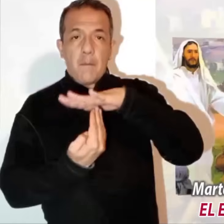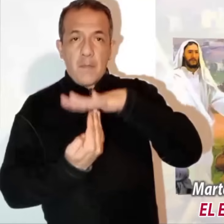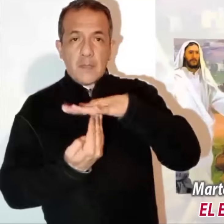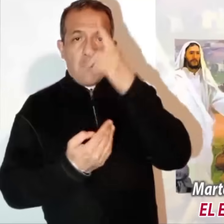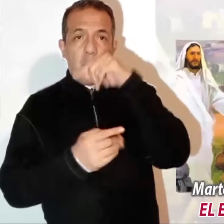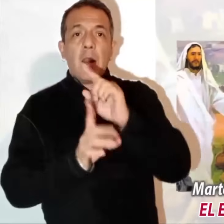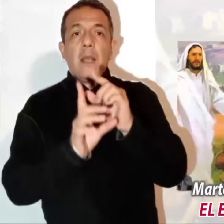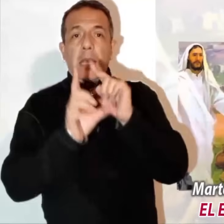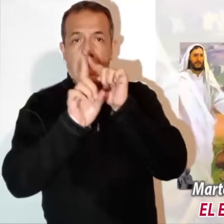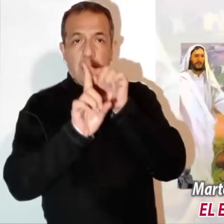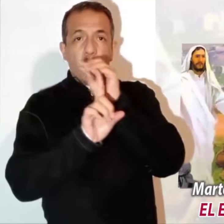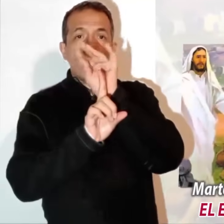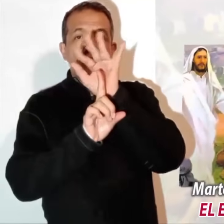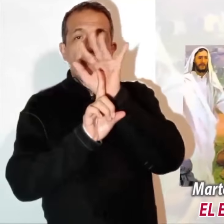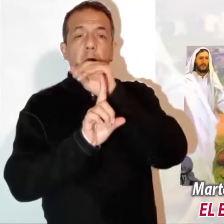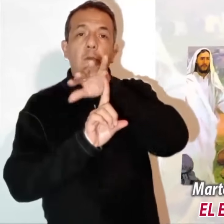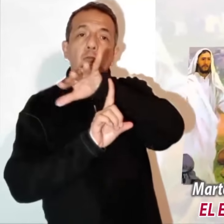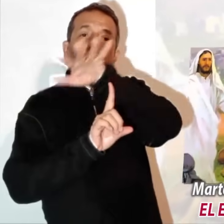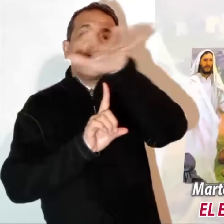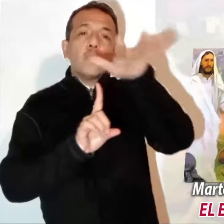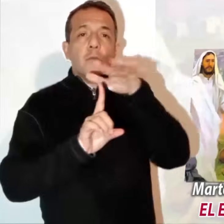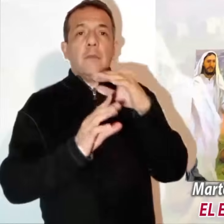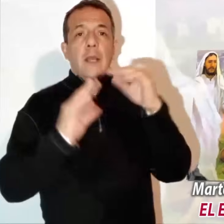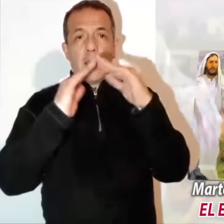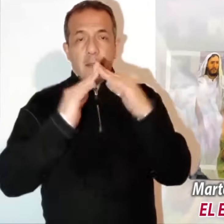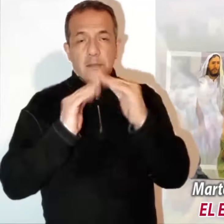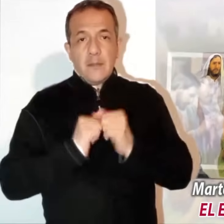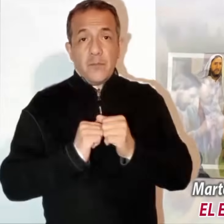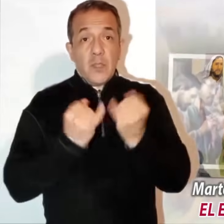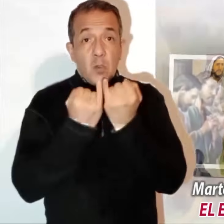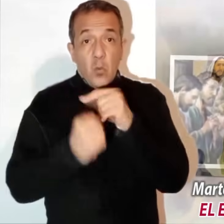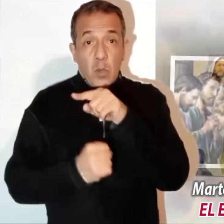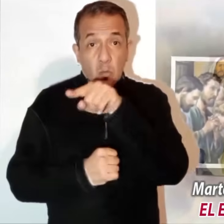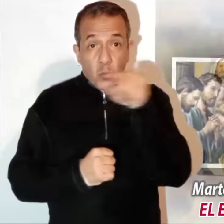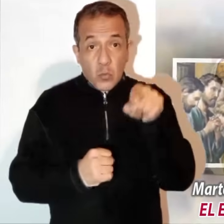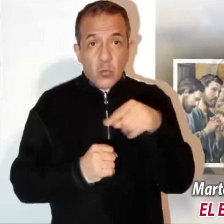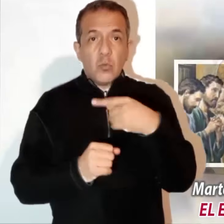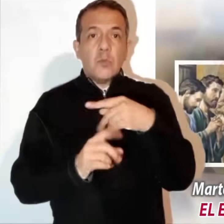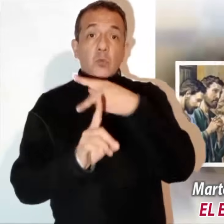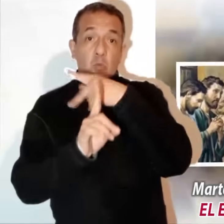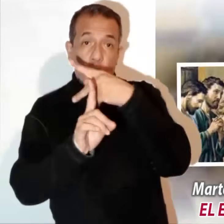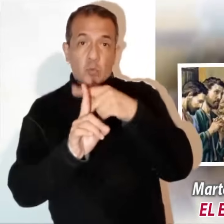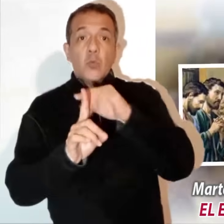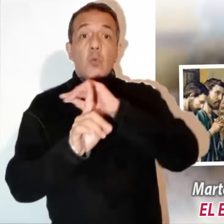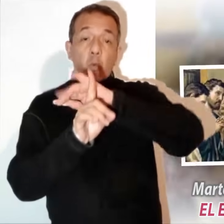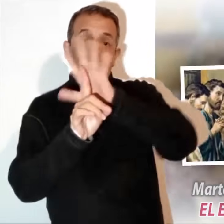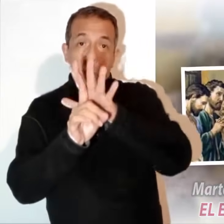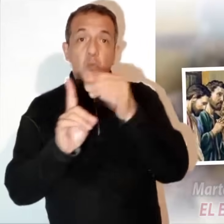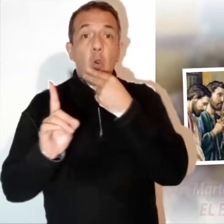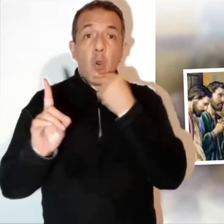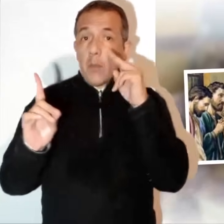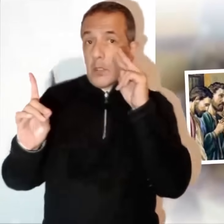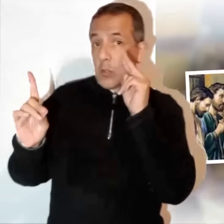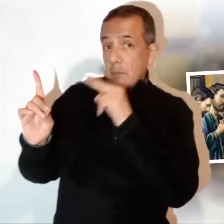manera, brille la luz de ustedes ante los hombres, para que viendo las buenas obras que ustedes hacen, den gloria